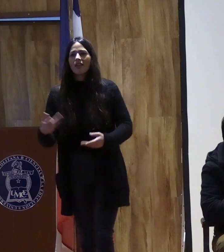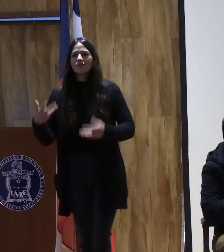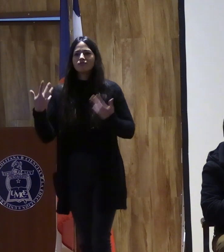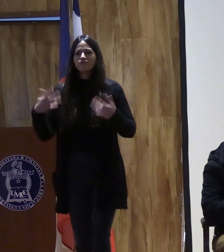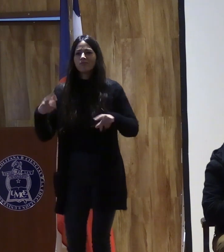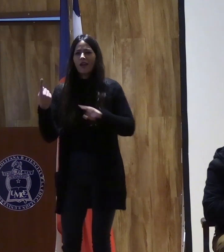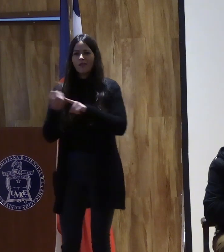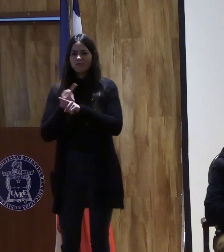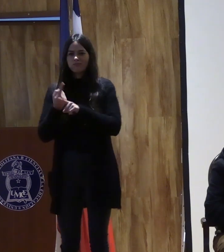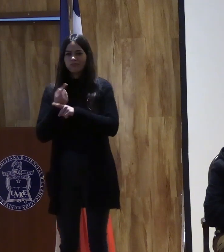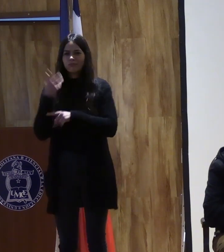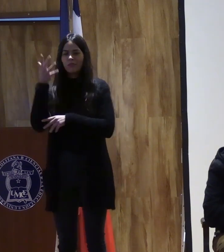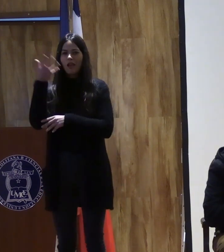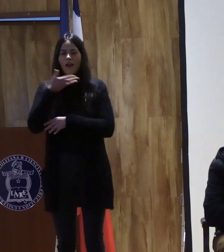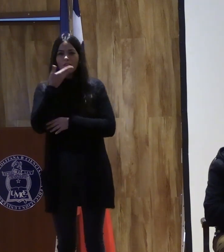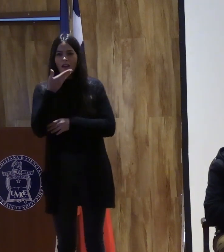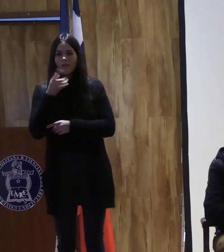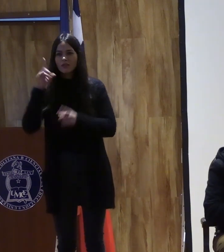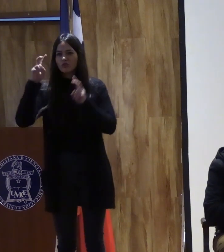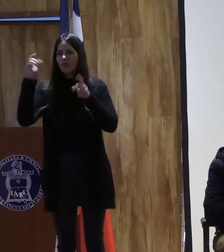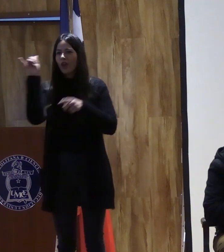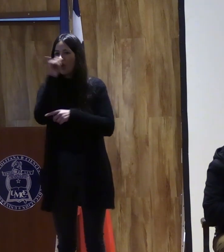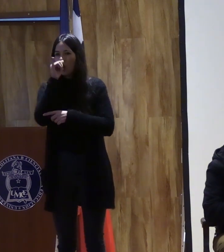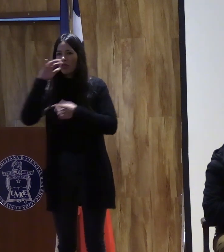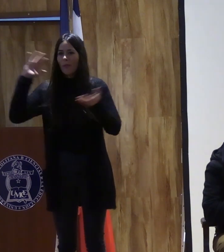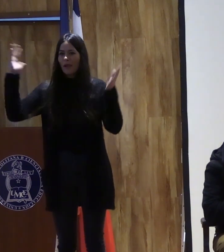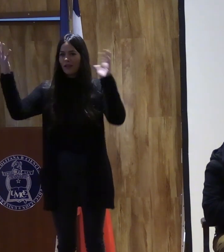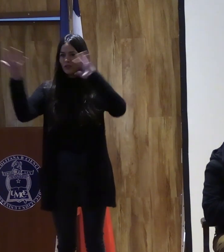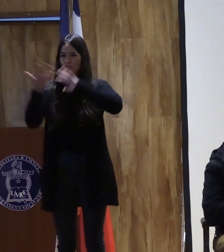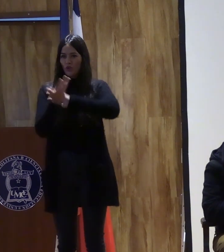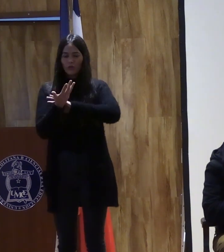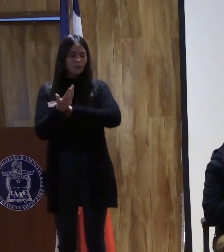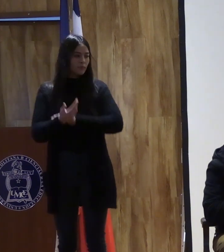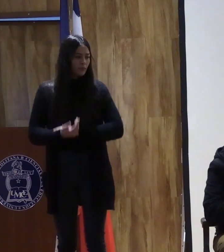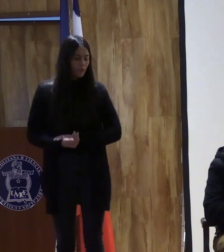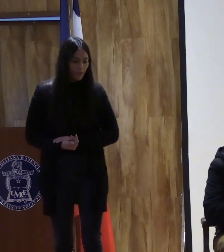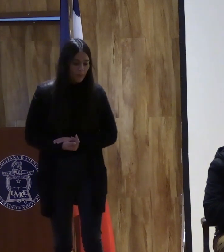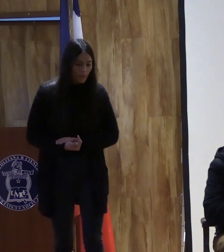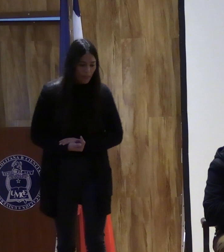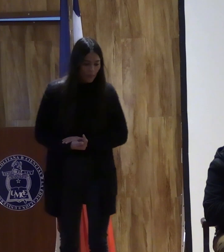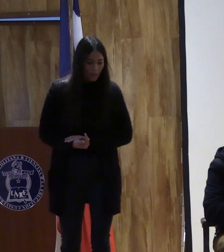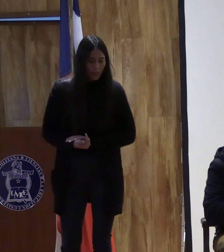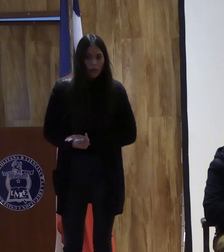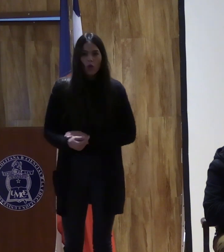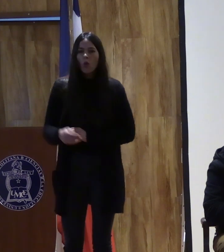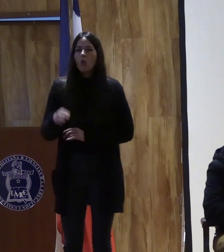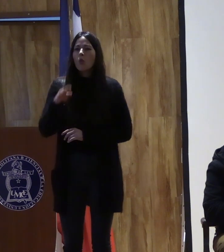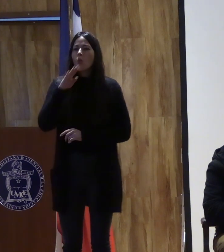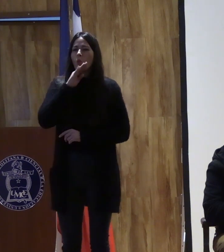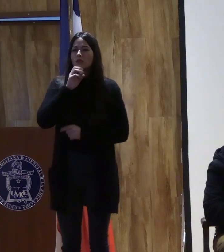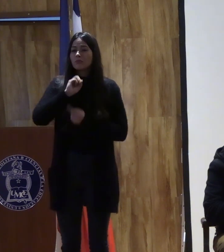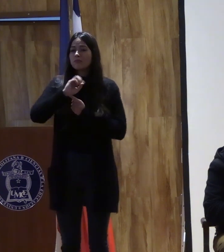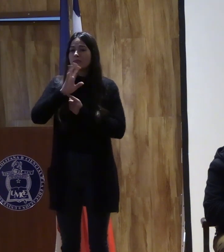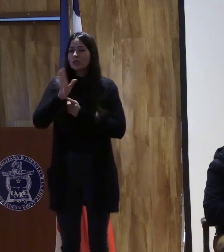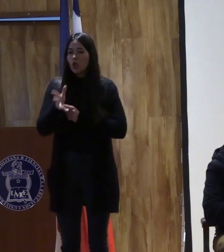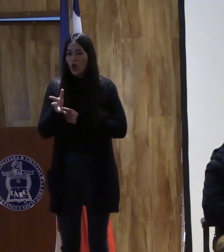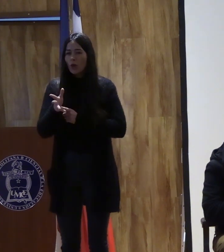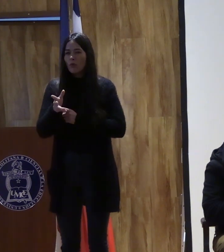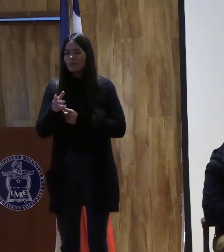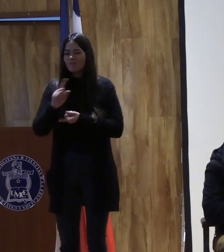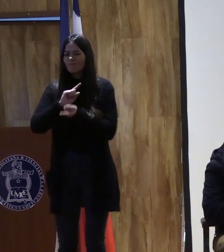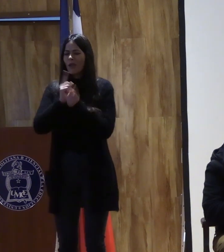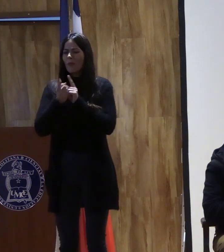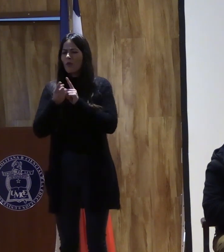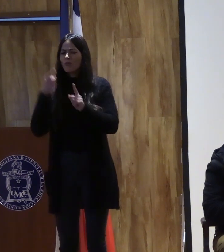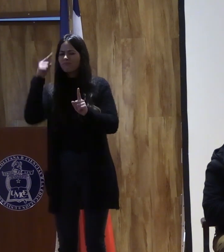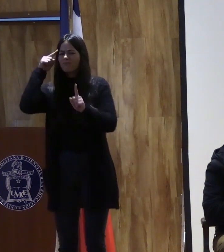que se está refiriendo. Pero él le cambió la frase, él usó un sinónimo, no un sinónimo, sino que cambió el sentido y